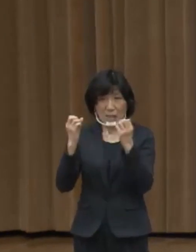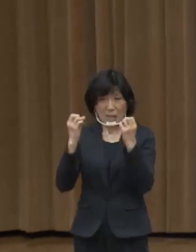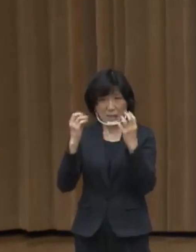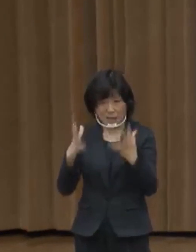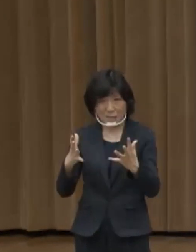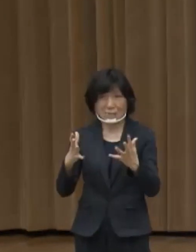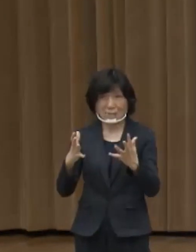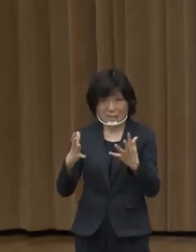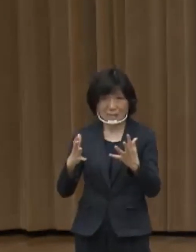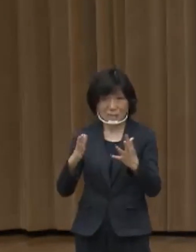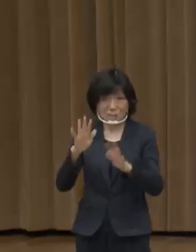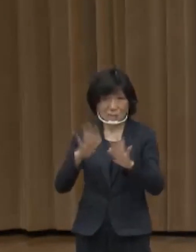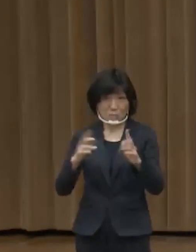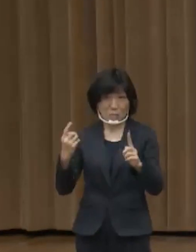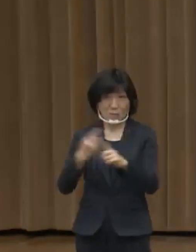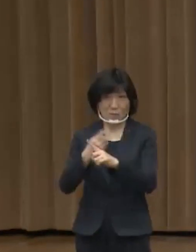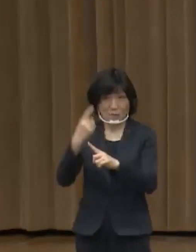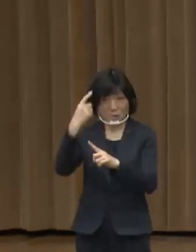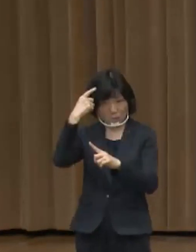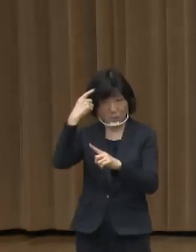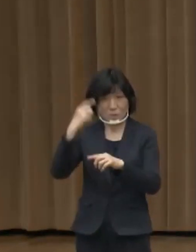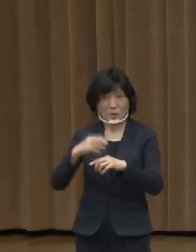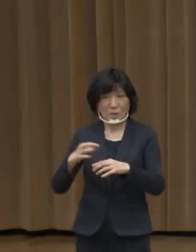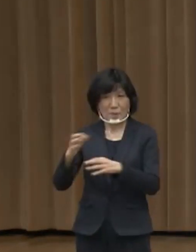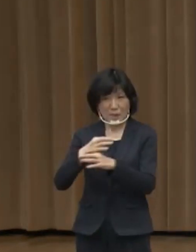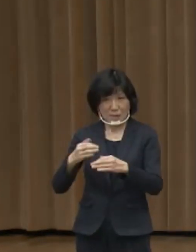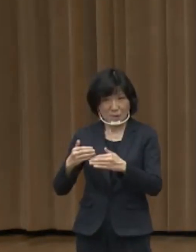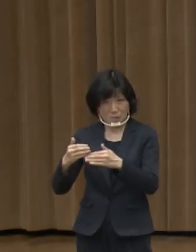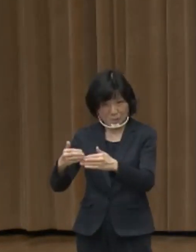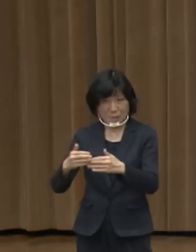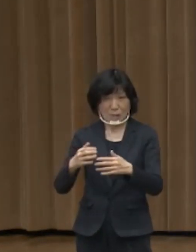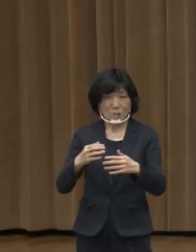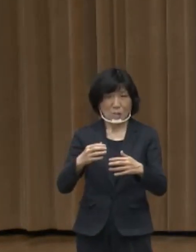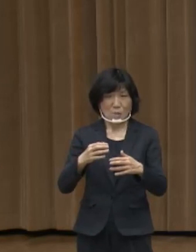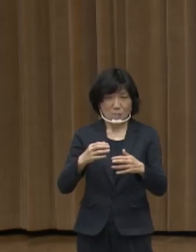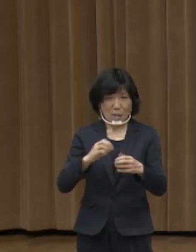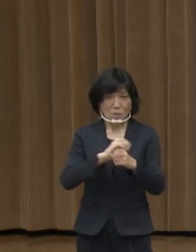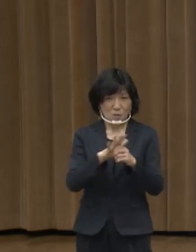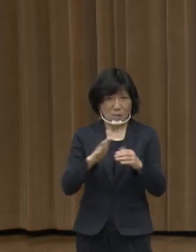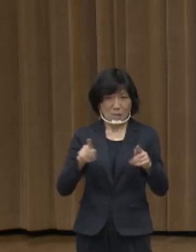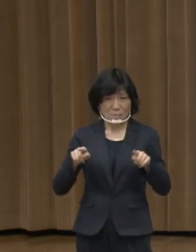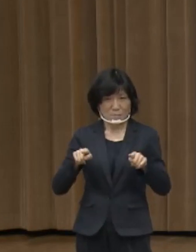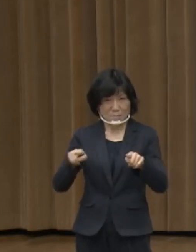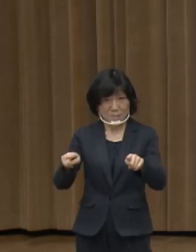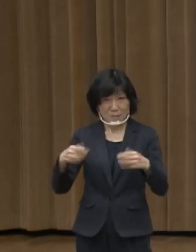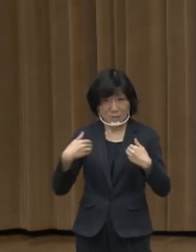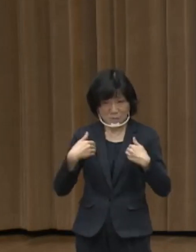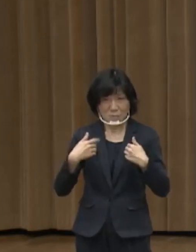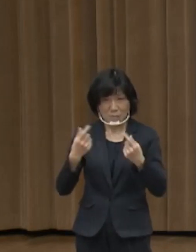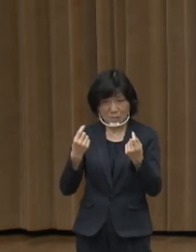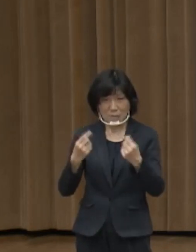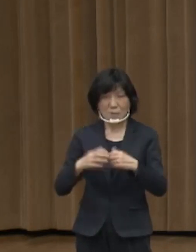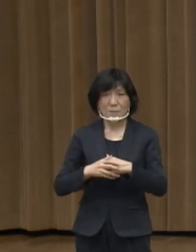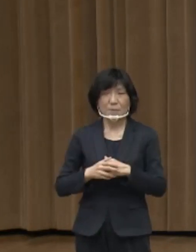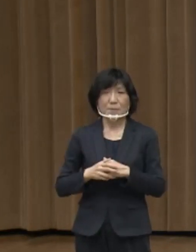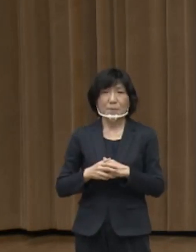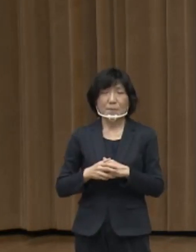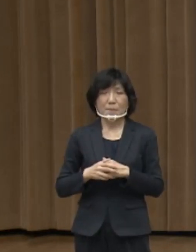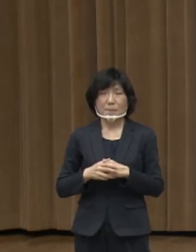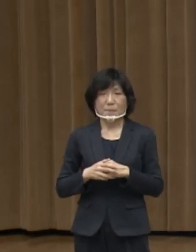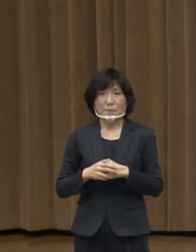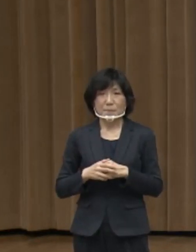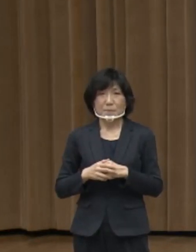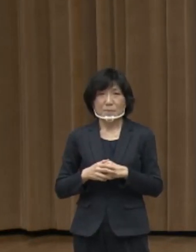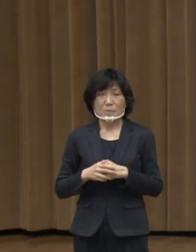ズに入ったということで年度内に新年度内にですね収束を見据えてた取り組みも進めるという発言がござい